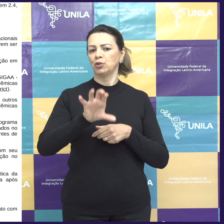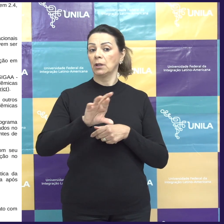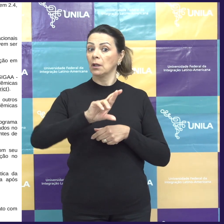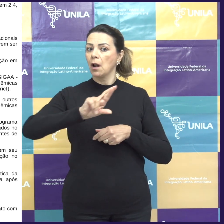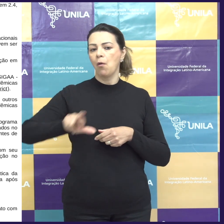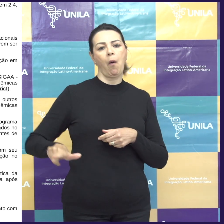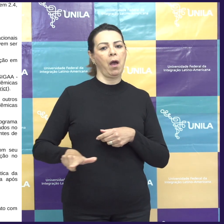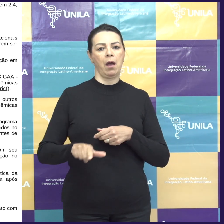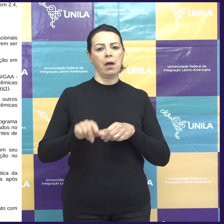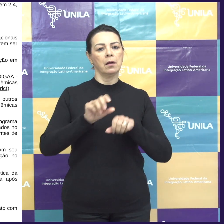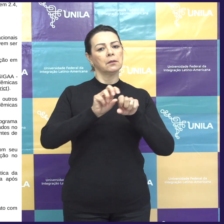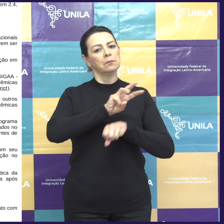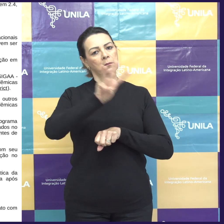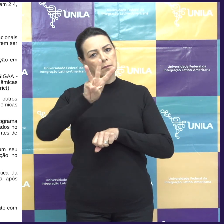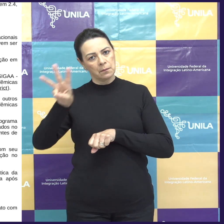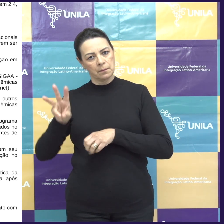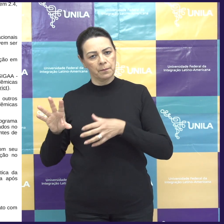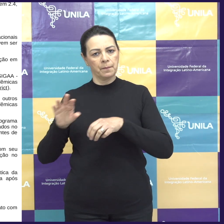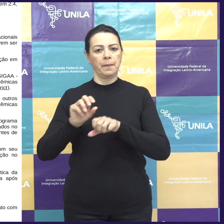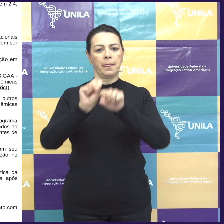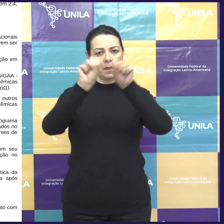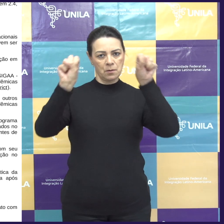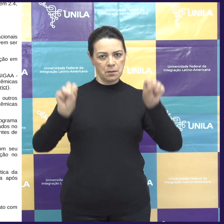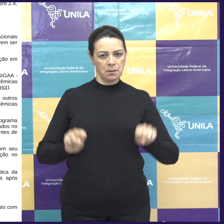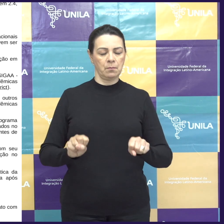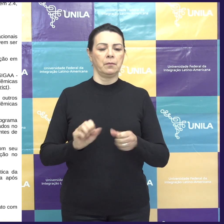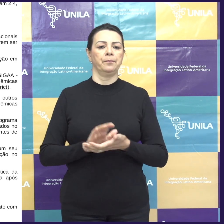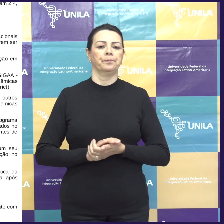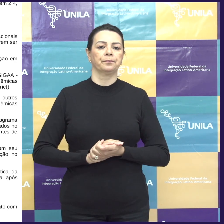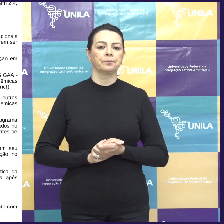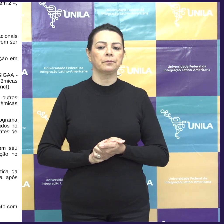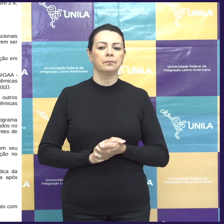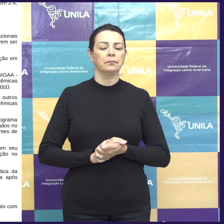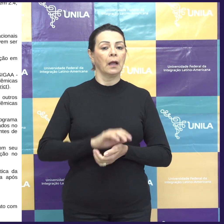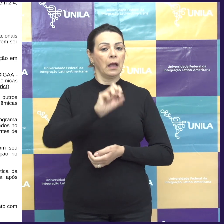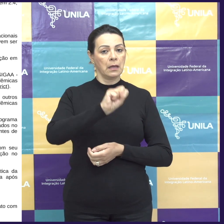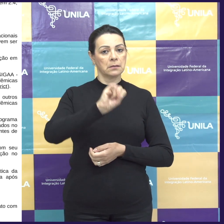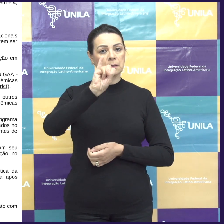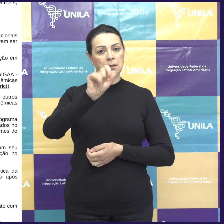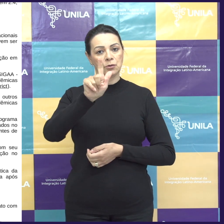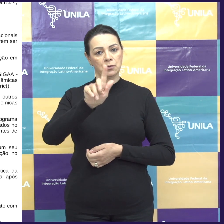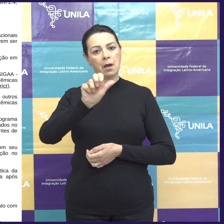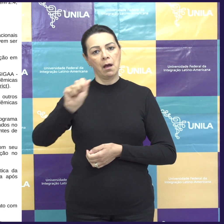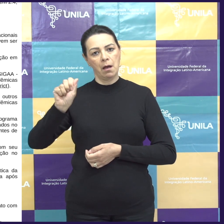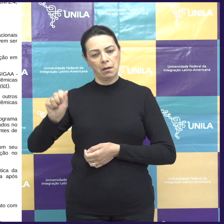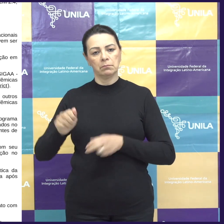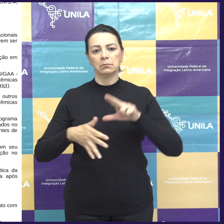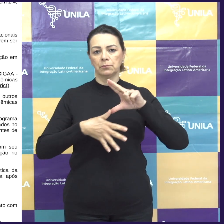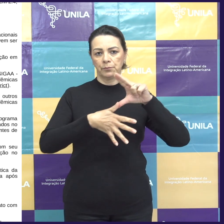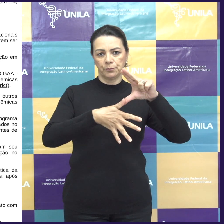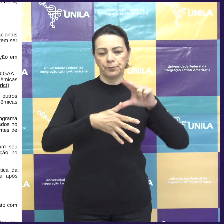não sejam pelo Sistema Integrado de Gestão de Atividades Acadêmicas, SIGAA, da UNILA.